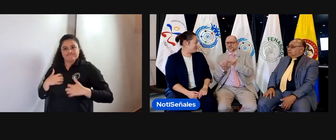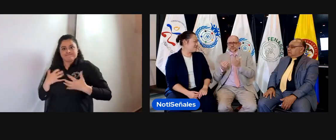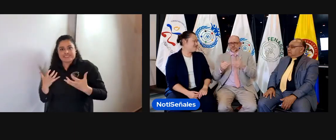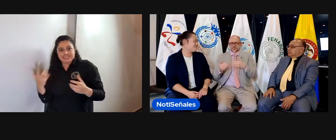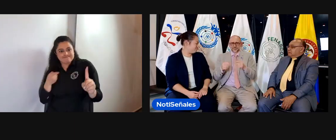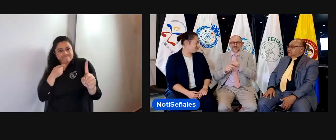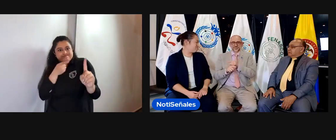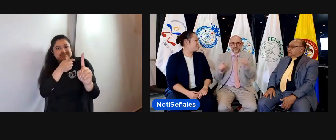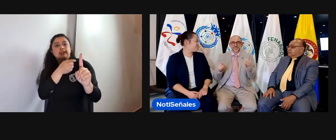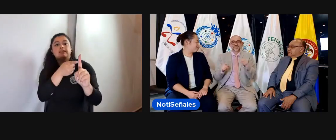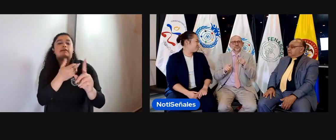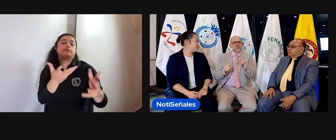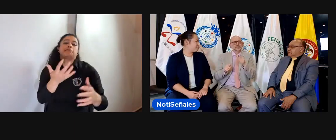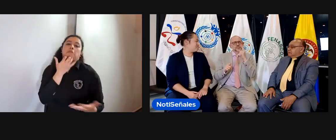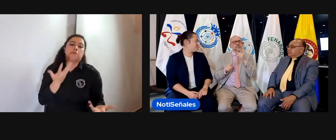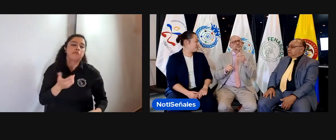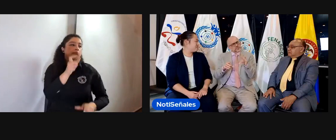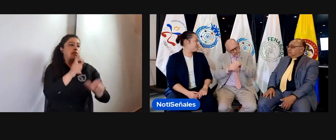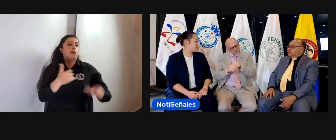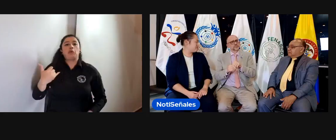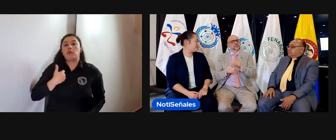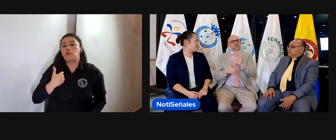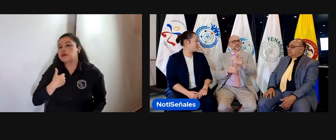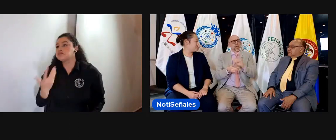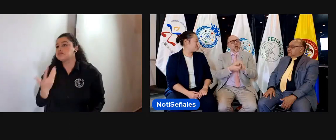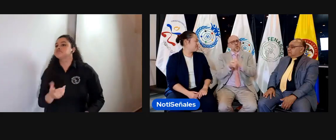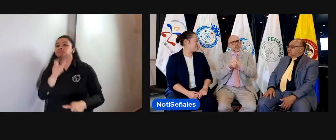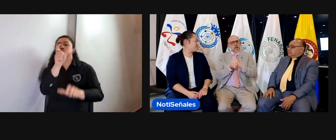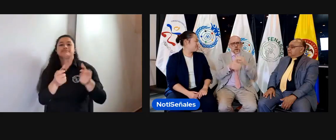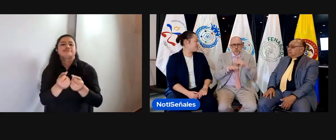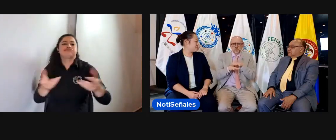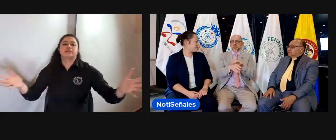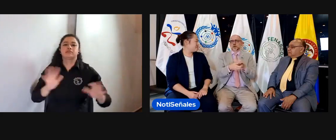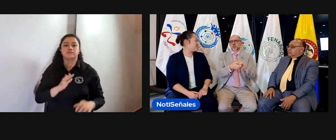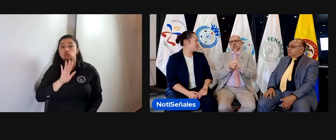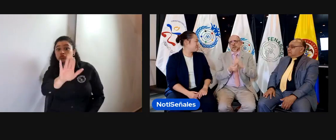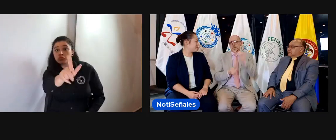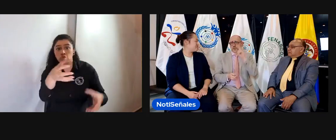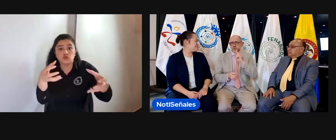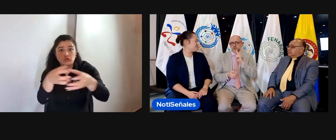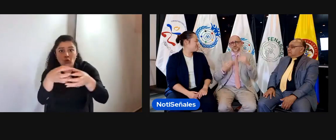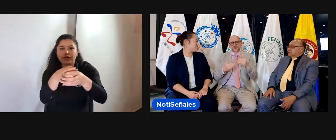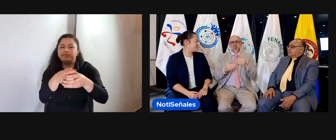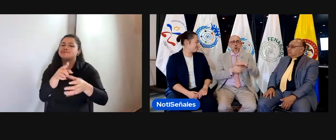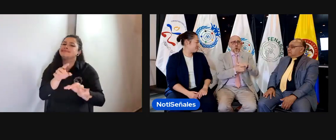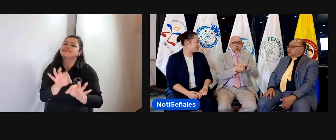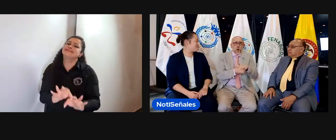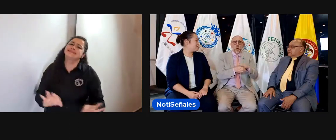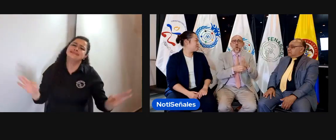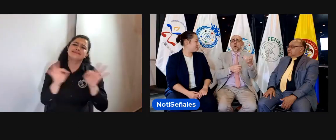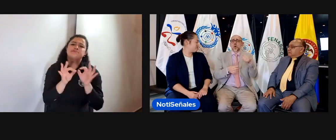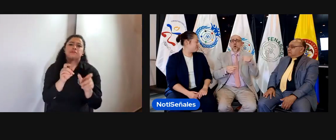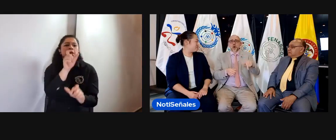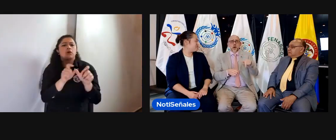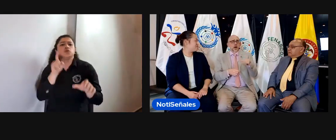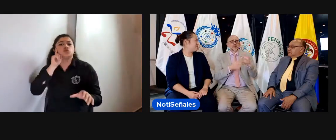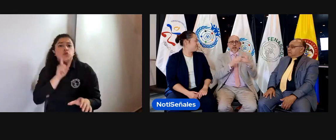conectados en este momento, sean sordos adultos o sean sordos jóvenes, es únanse al movimiento asociativo,